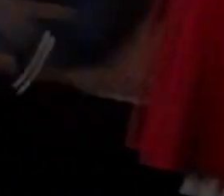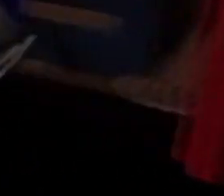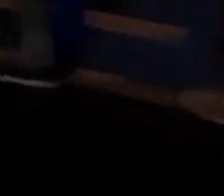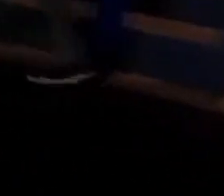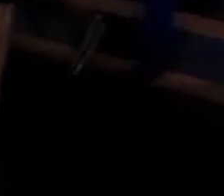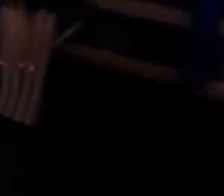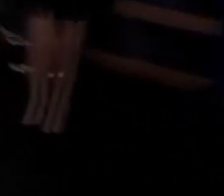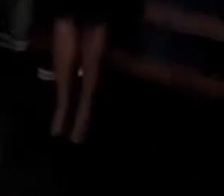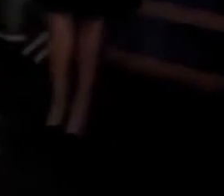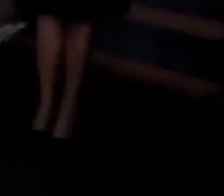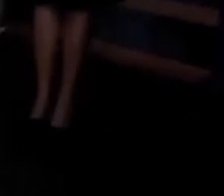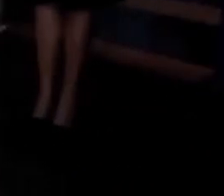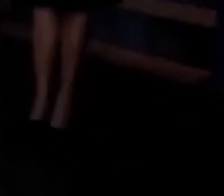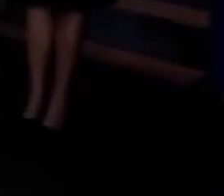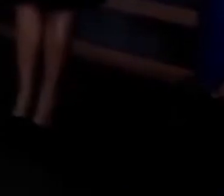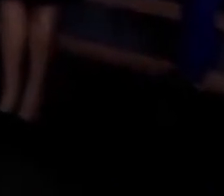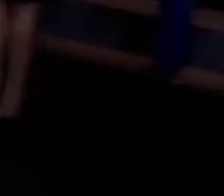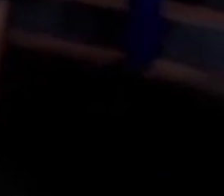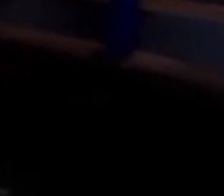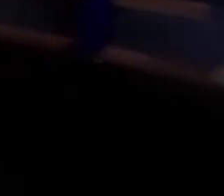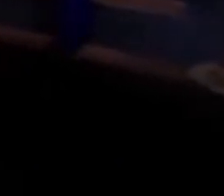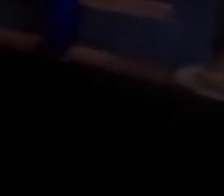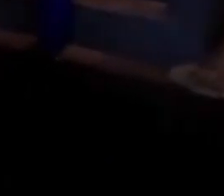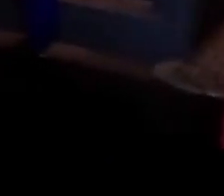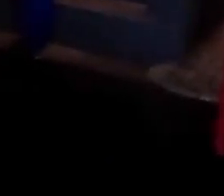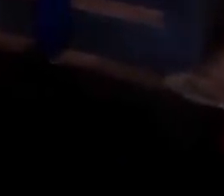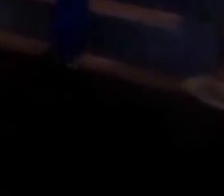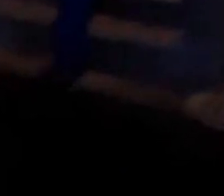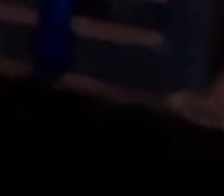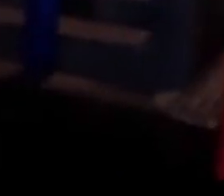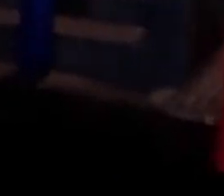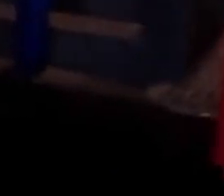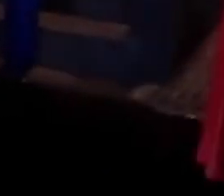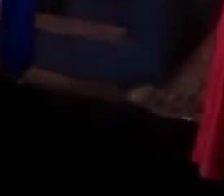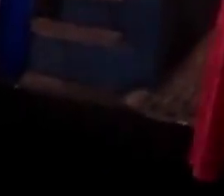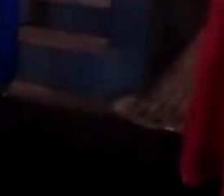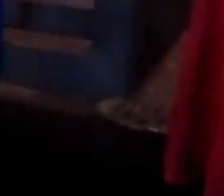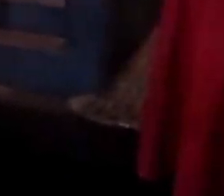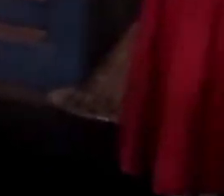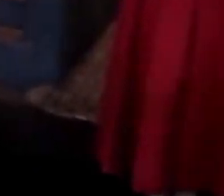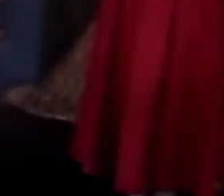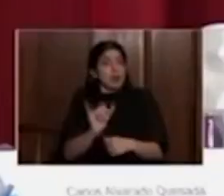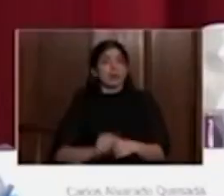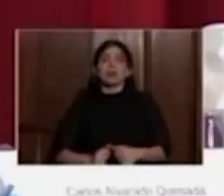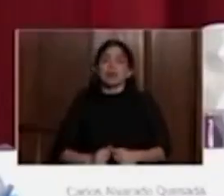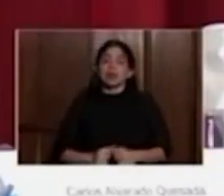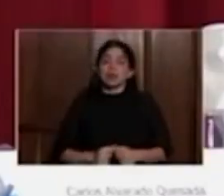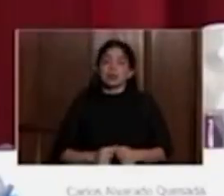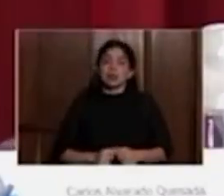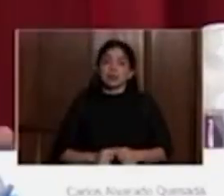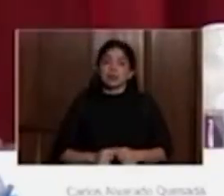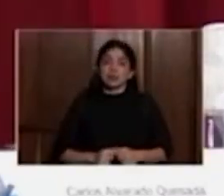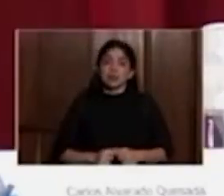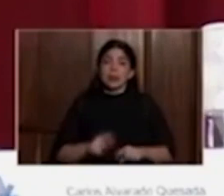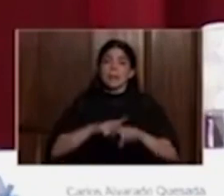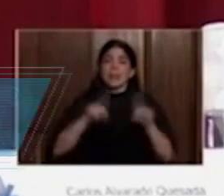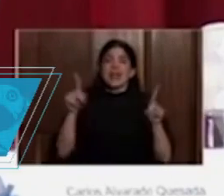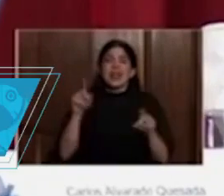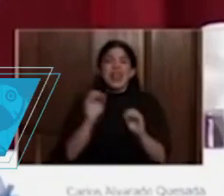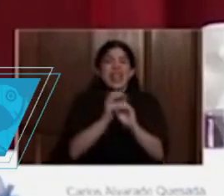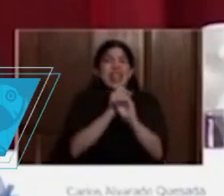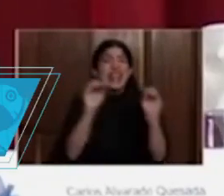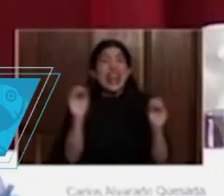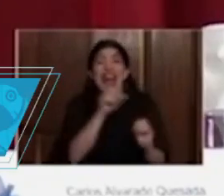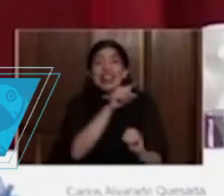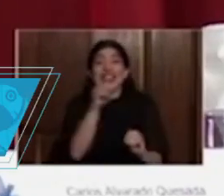acto oficial en la provincia de Cartago, en el marco de la celebración del 14 de septiembre. Pero nadie le ha declarado